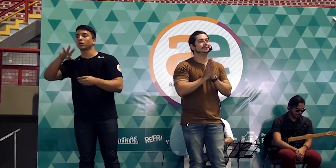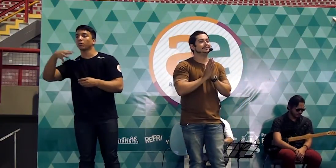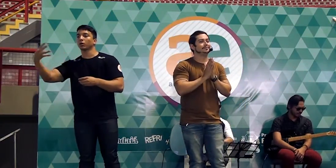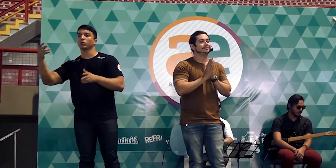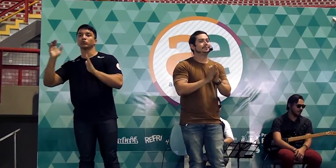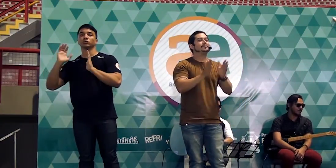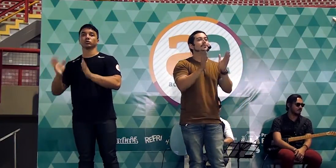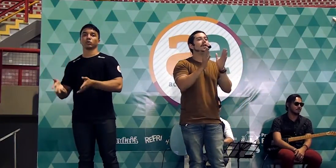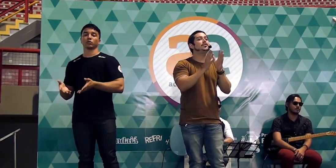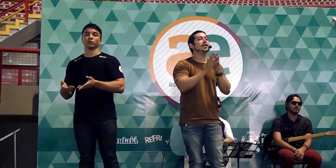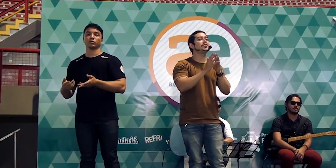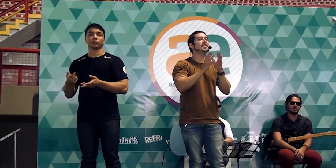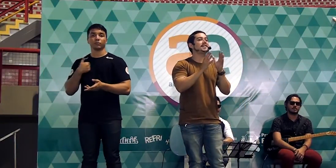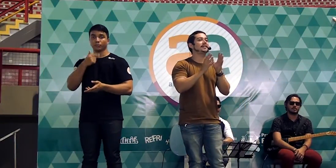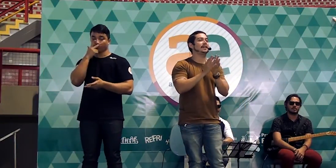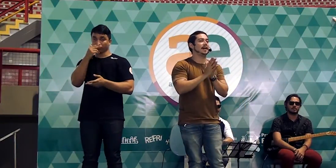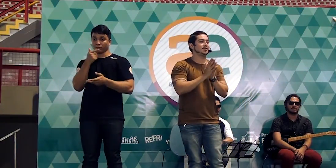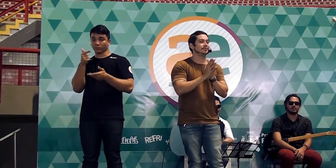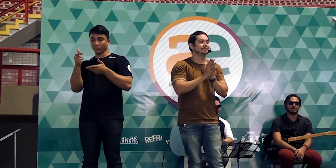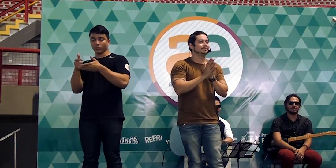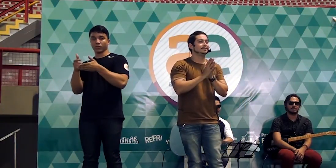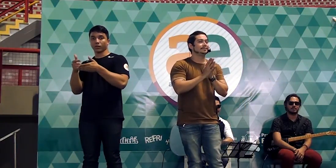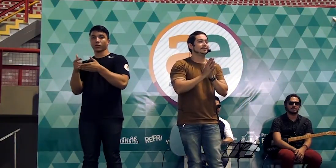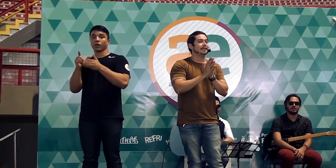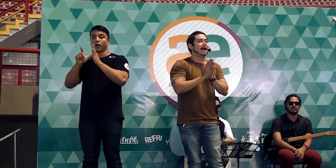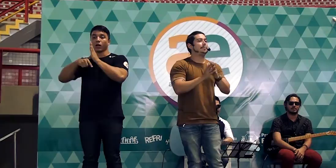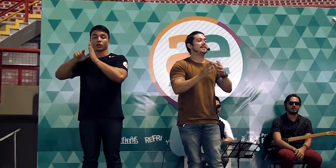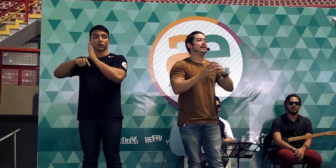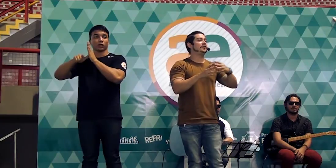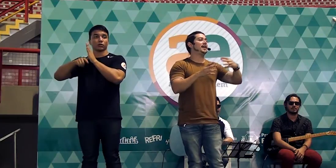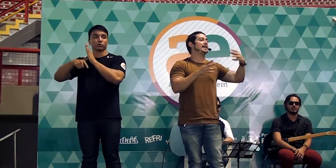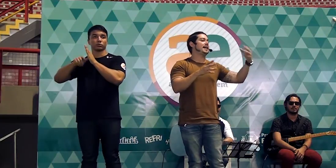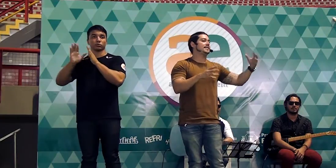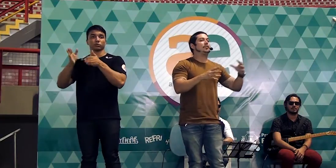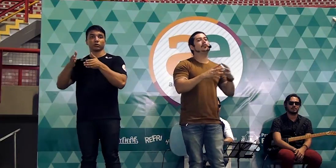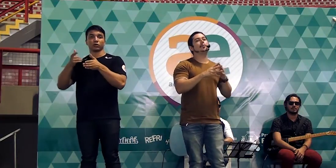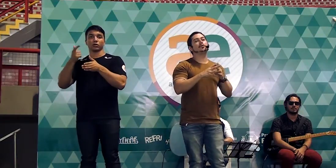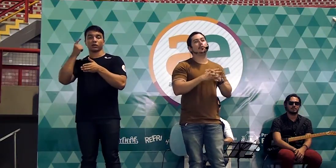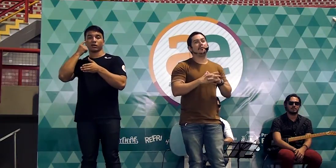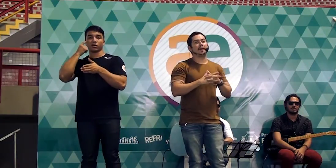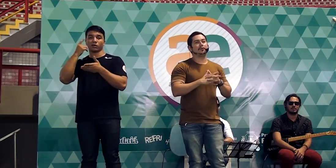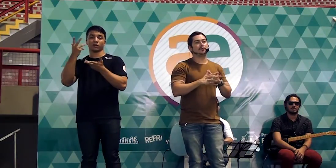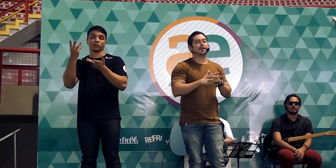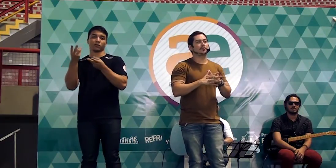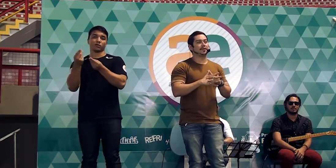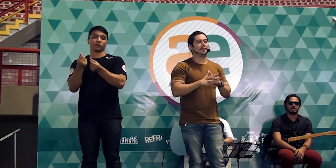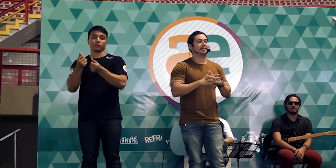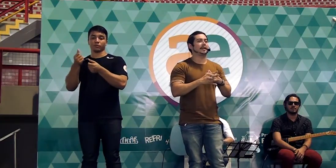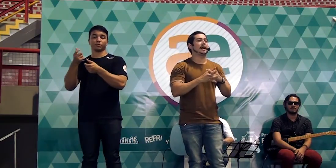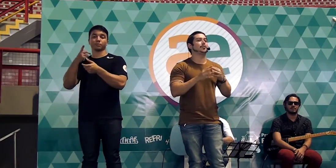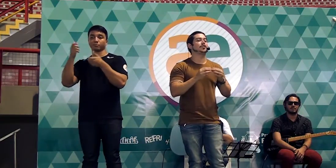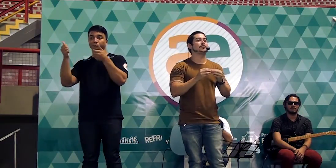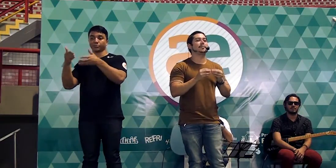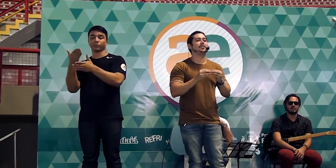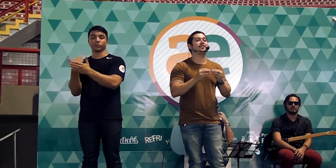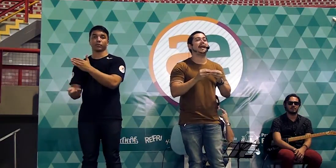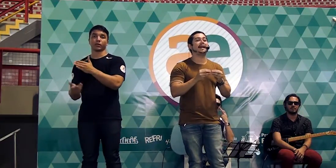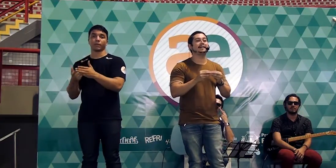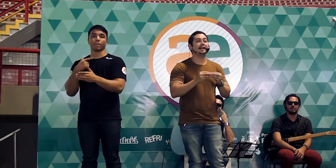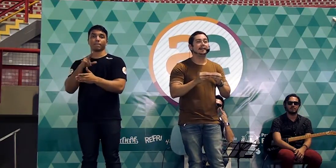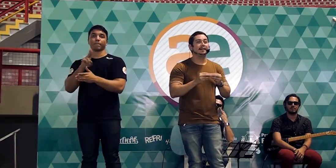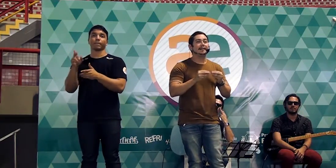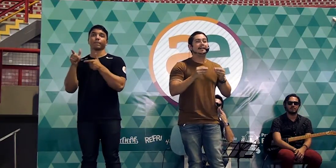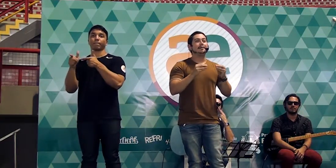tabelado? Diante desse atraso, apesar do fracasso econômico do governo dos anos 80, que acabou sendo chamado